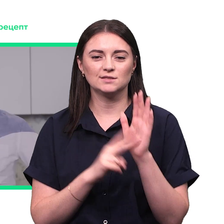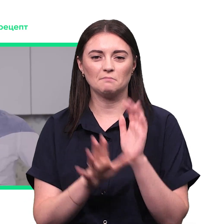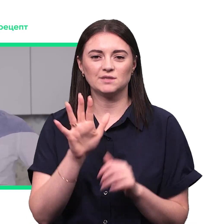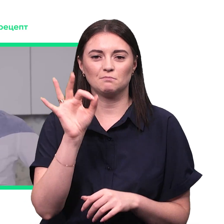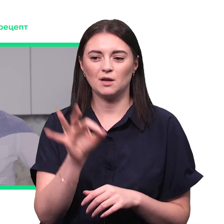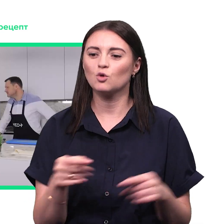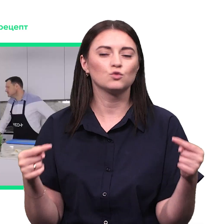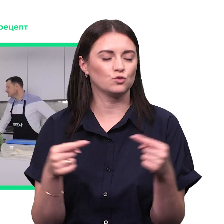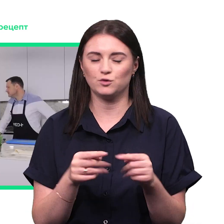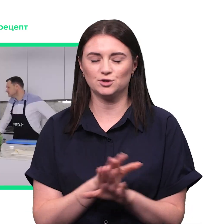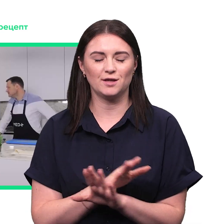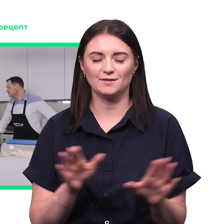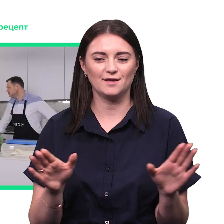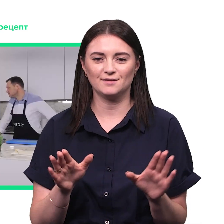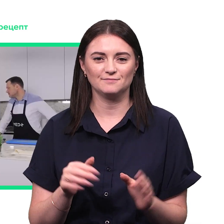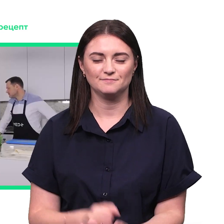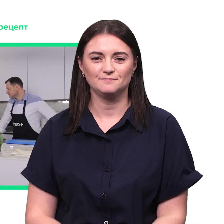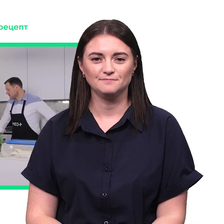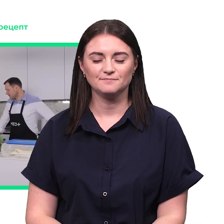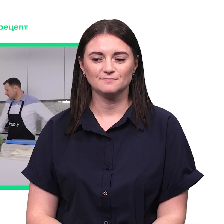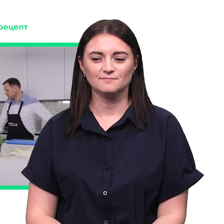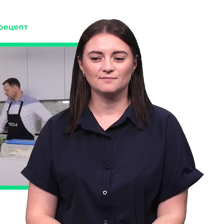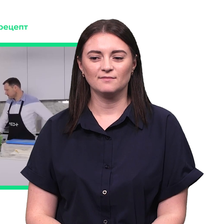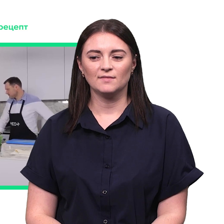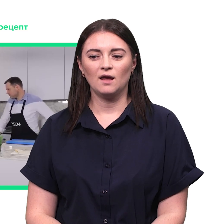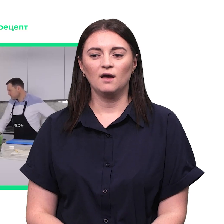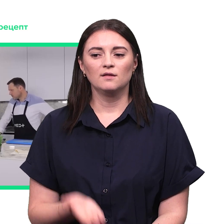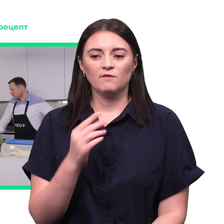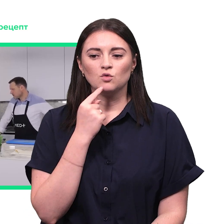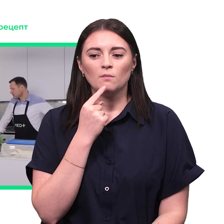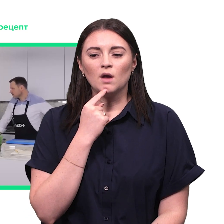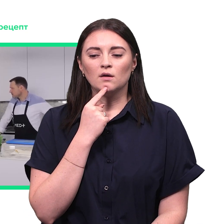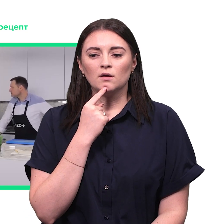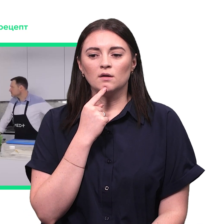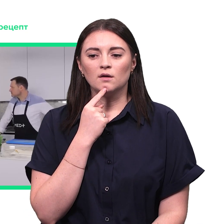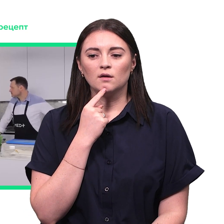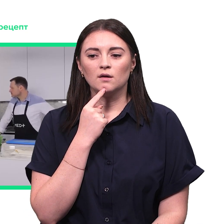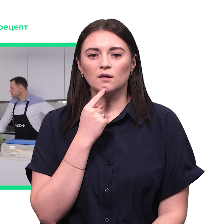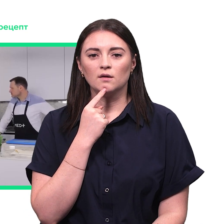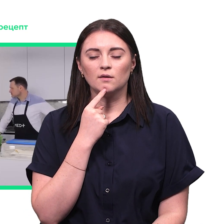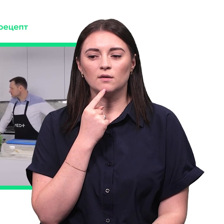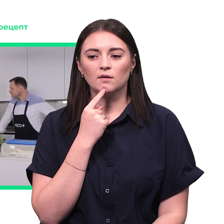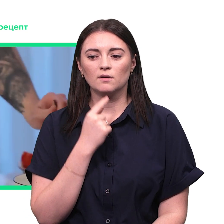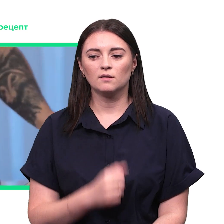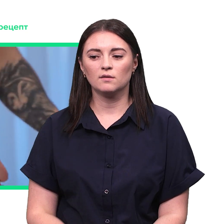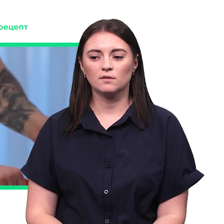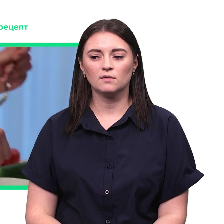Вот точно. Так, попробуешь, что может, чего-то добавить? Так. А как пробуют правильно?